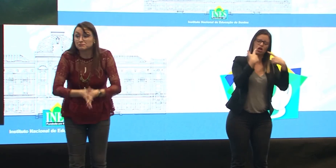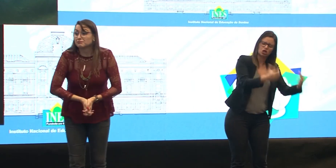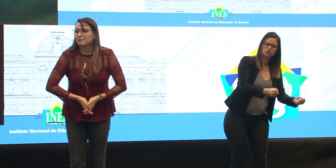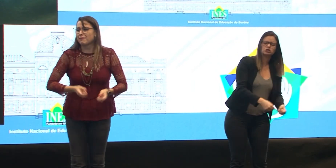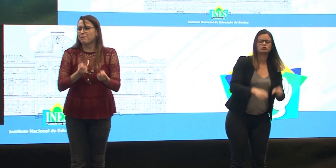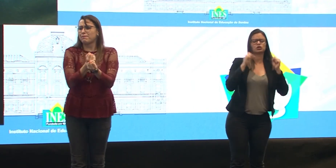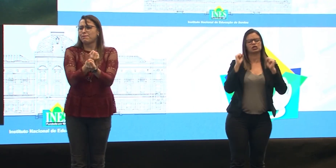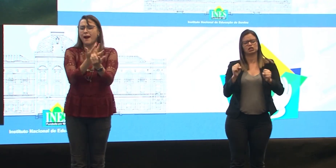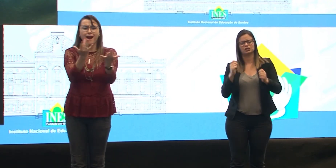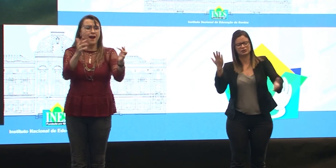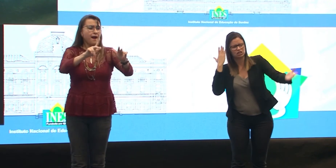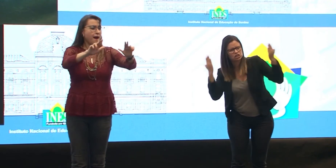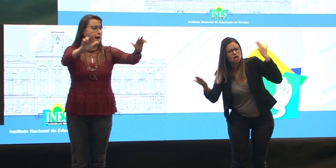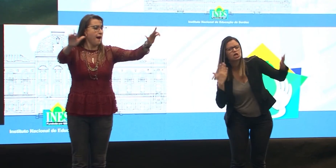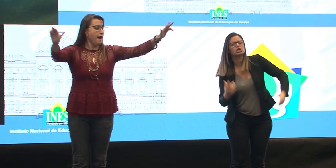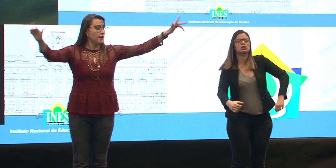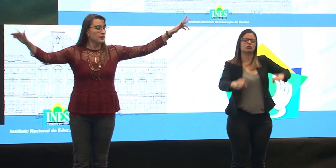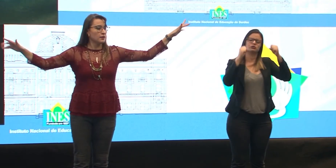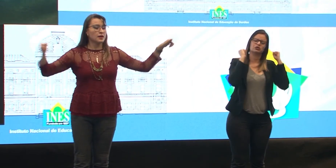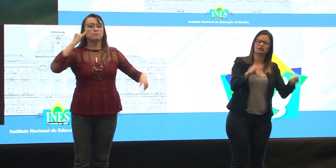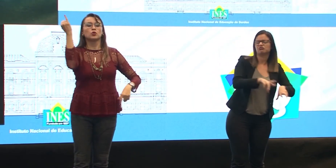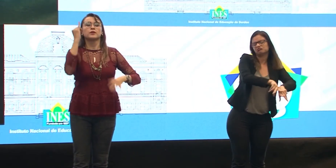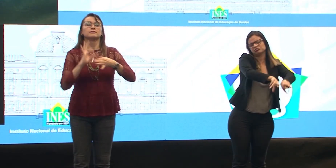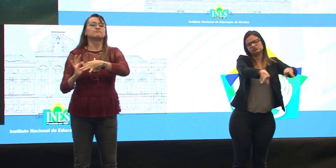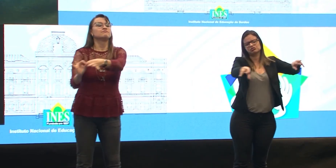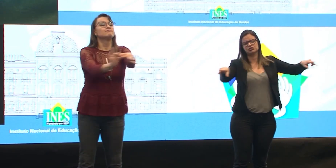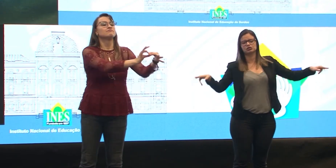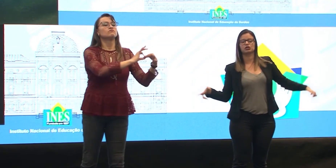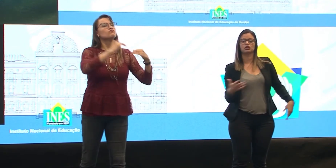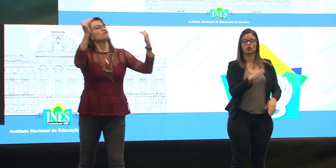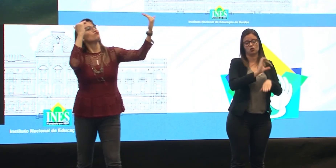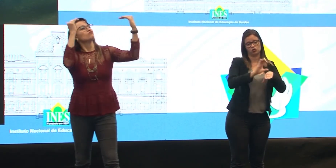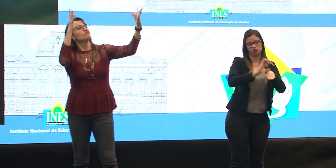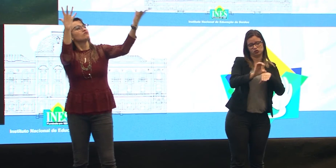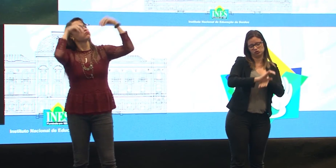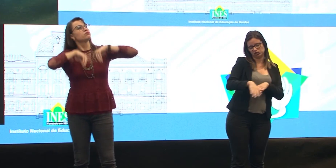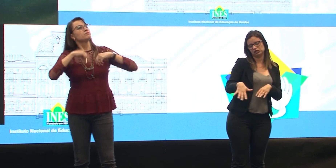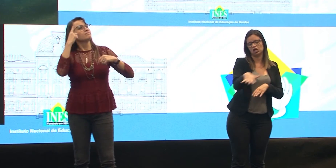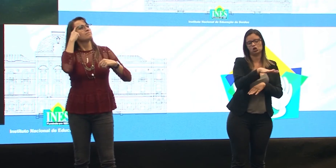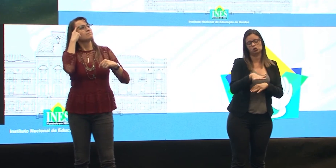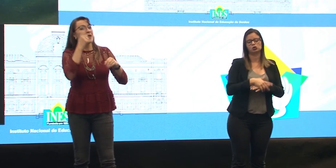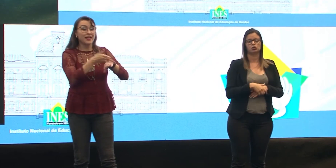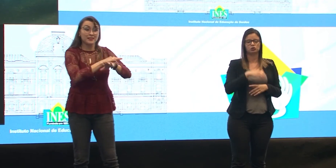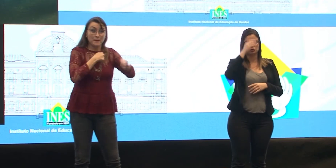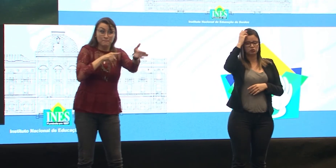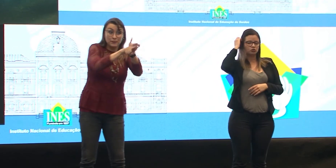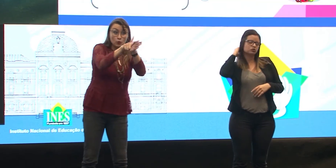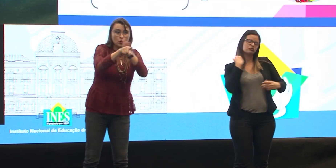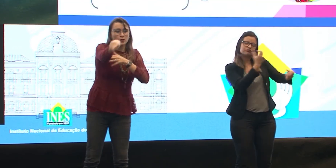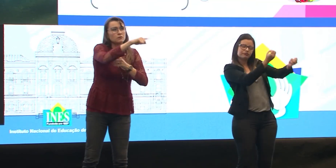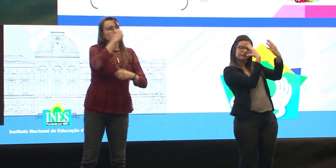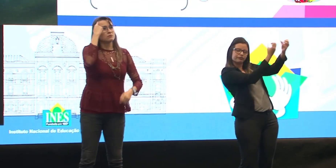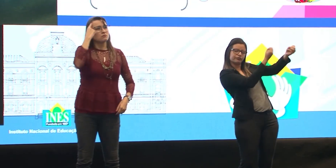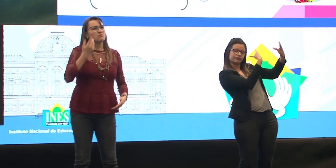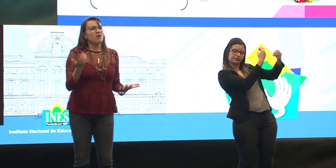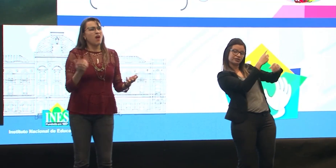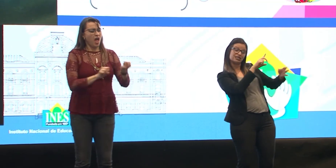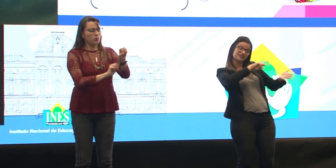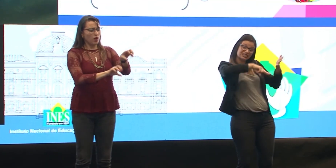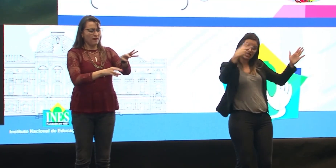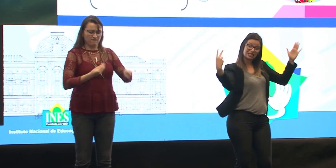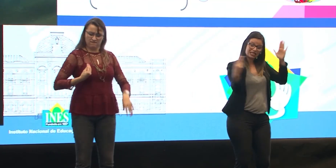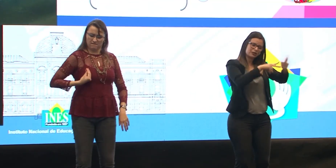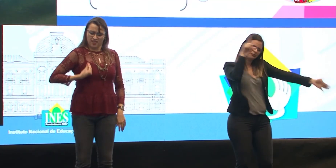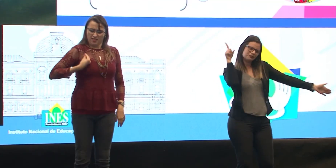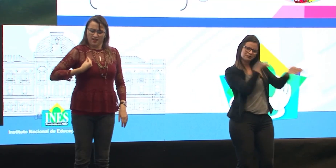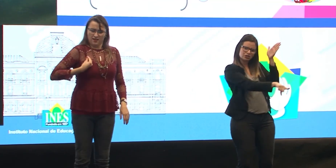professores, linguistas, psicólogos, nós temos os mais diferentes profissionais que precisam trabalhar em conjunto e que levem em